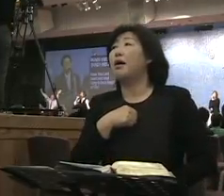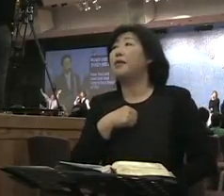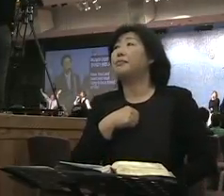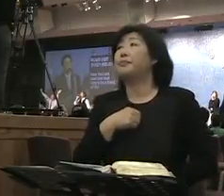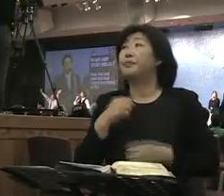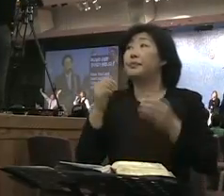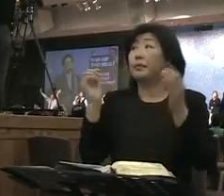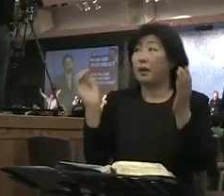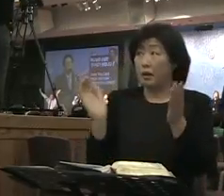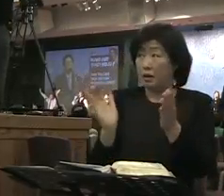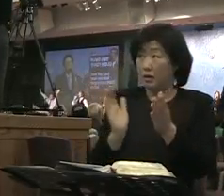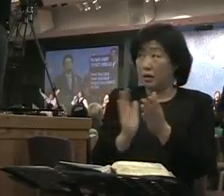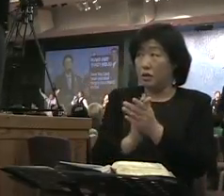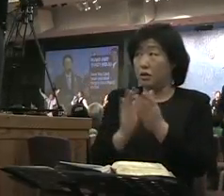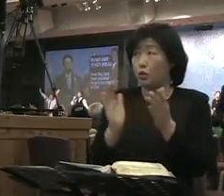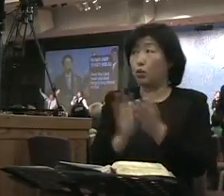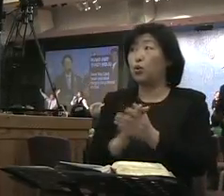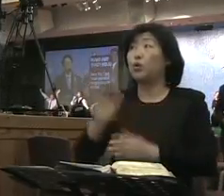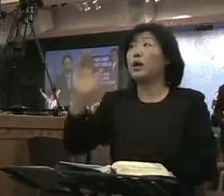친구되기 원합니다.